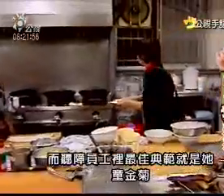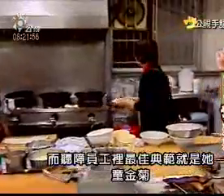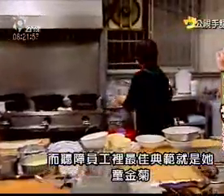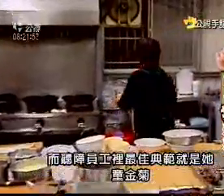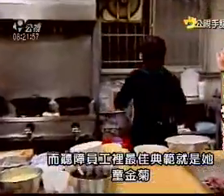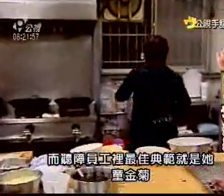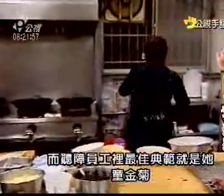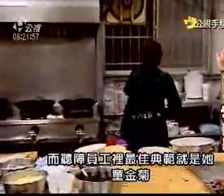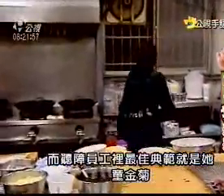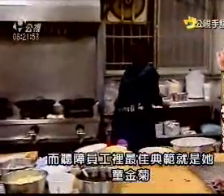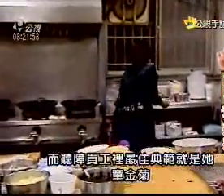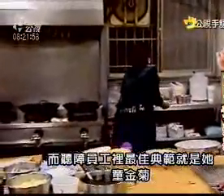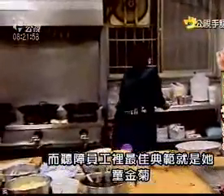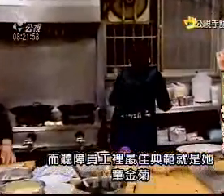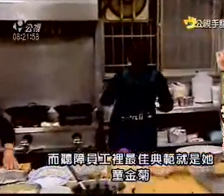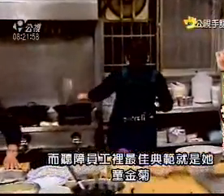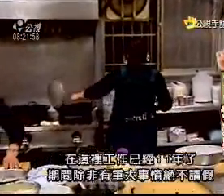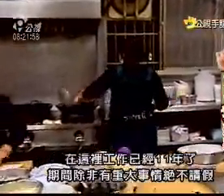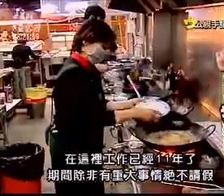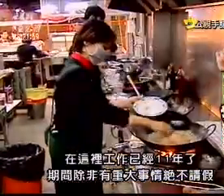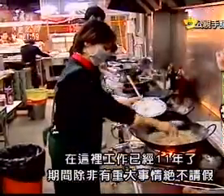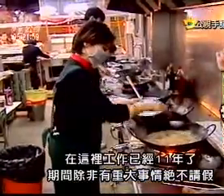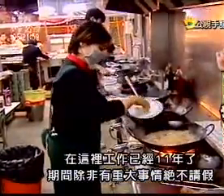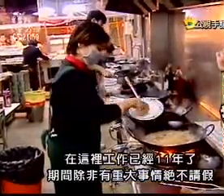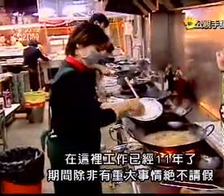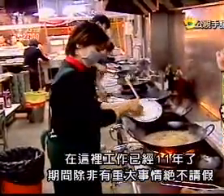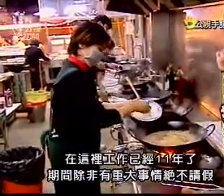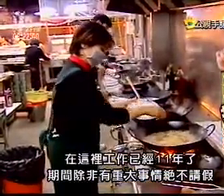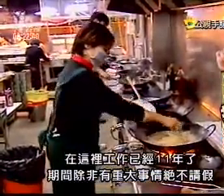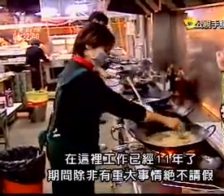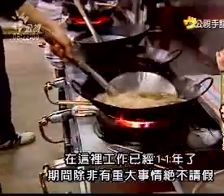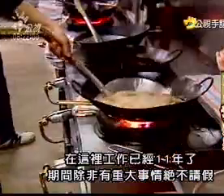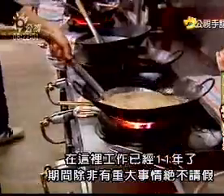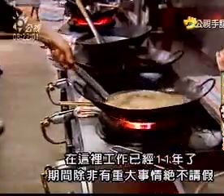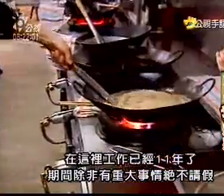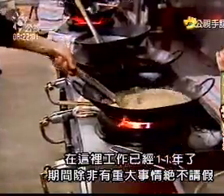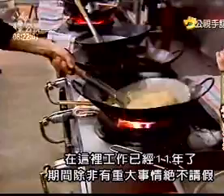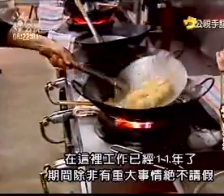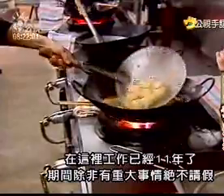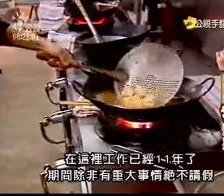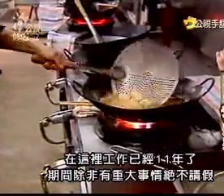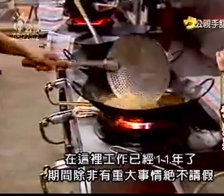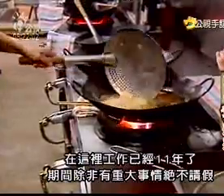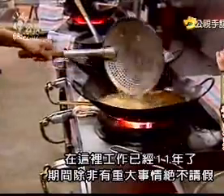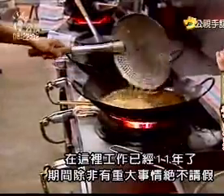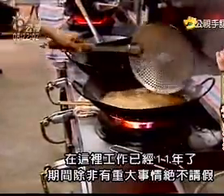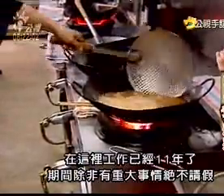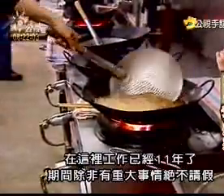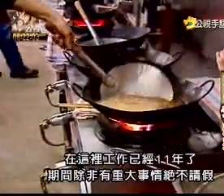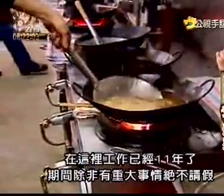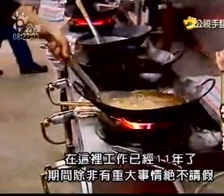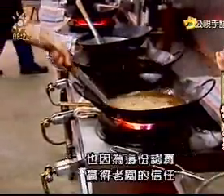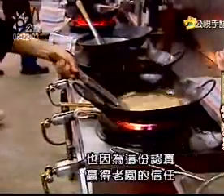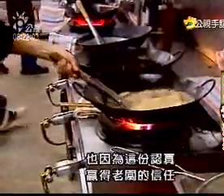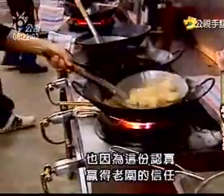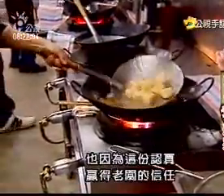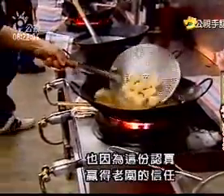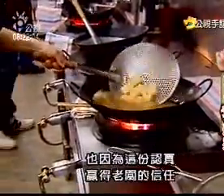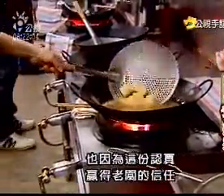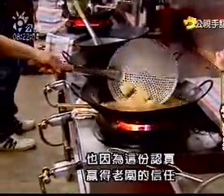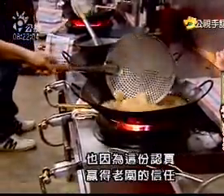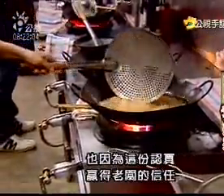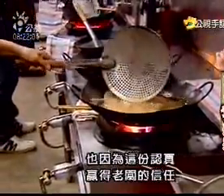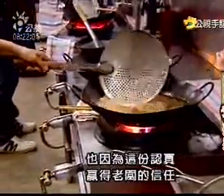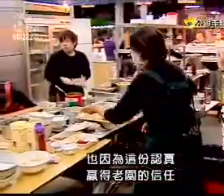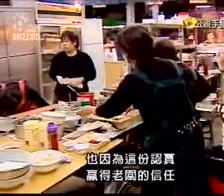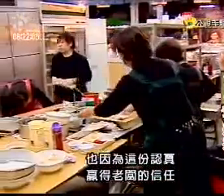最佳典范就是他，童金菊，在这里工作已经11年了，期间除非有重大的事情，绝不请假。也因